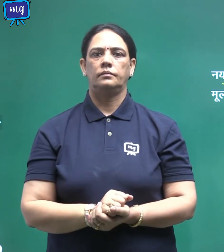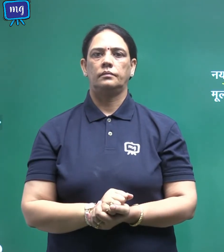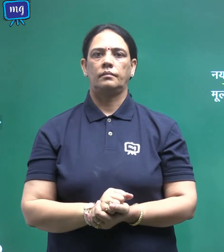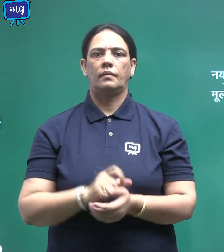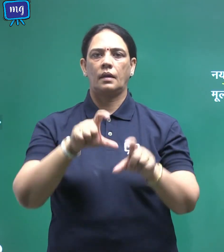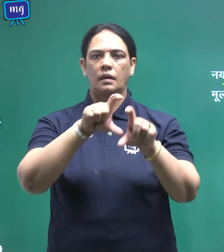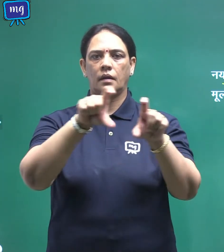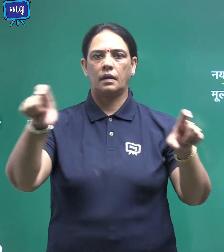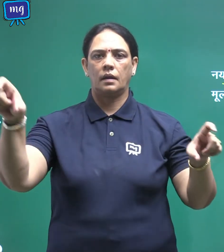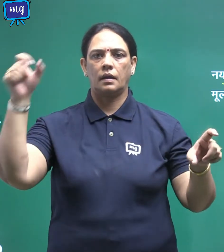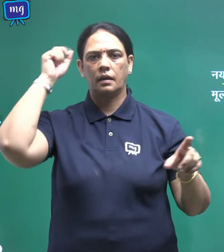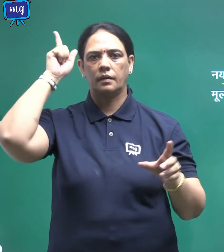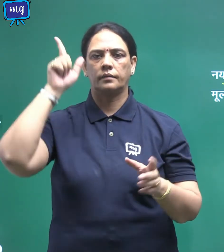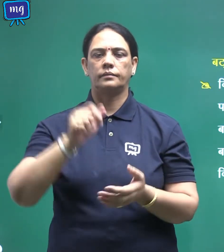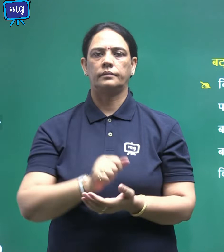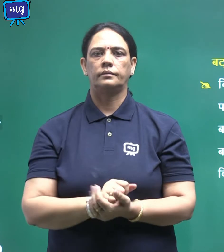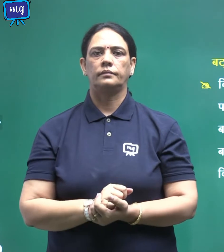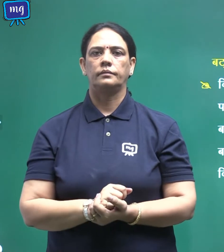समझ आ गया?